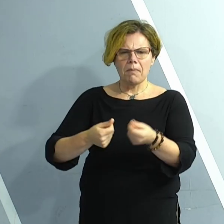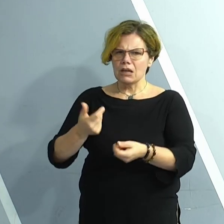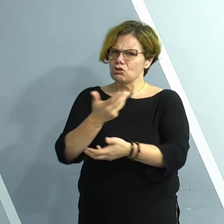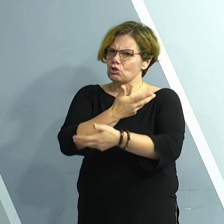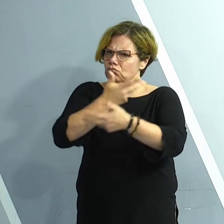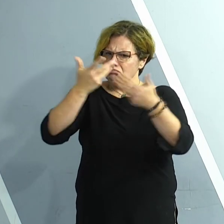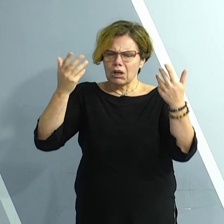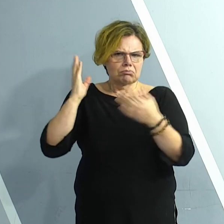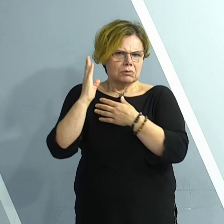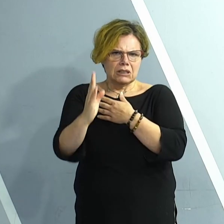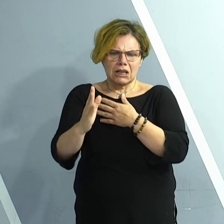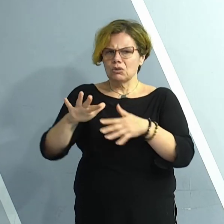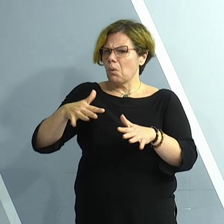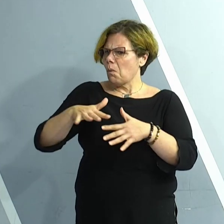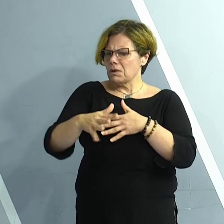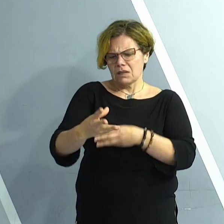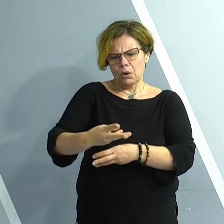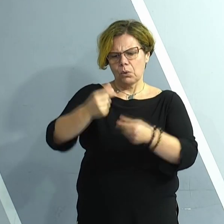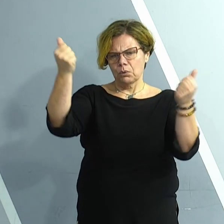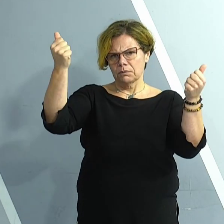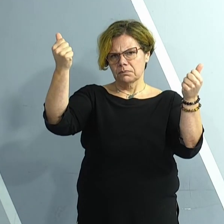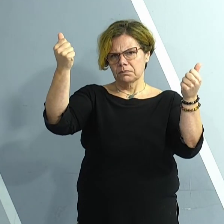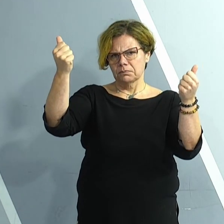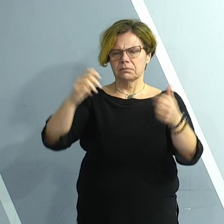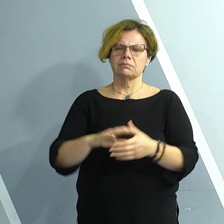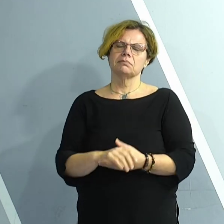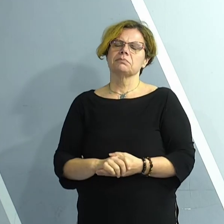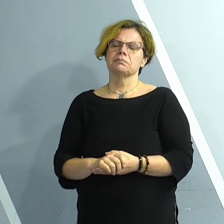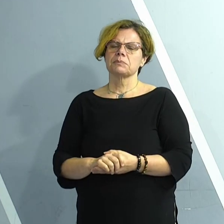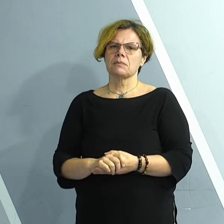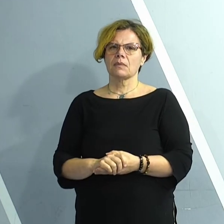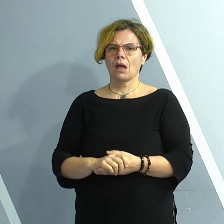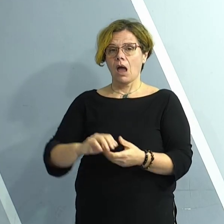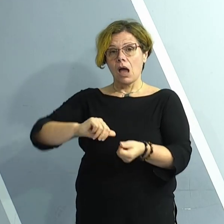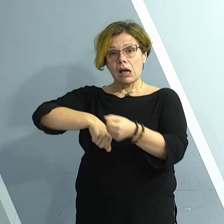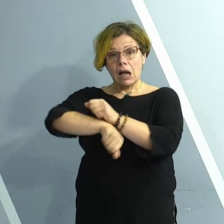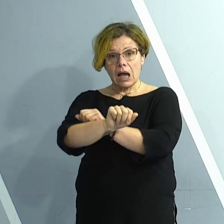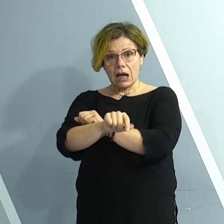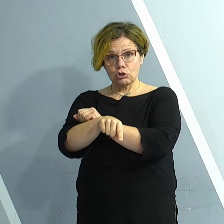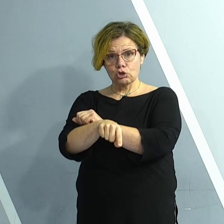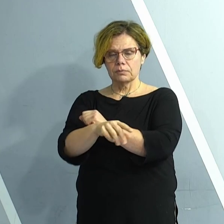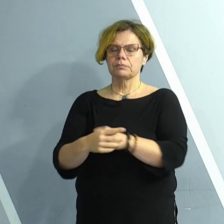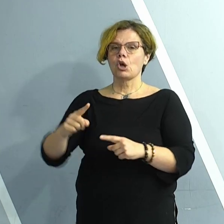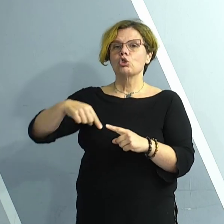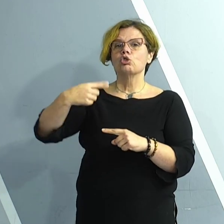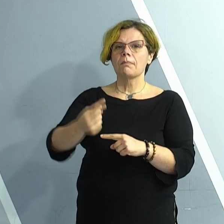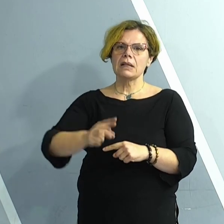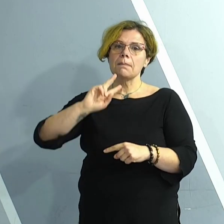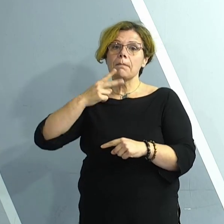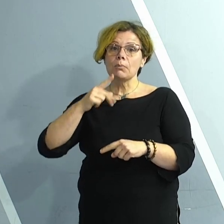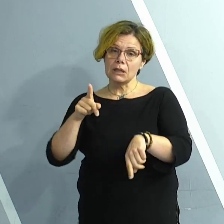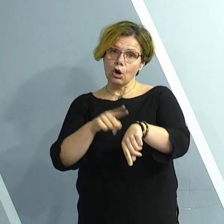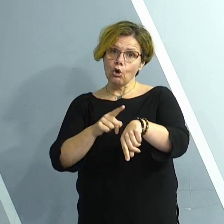classico è destinato a scomparire. Il calcio, domani pomeriggio